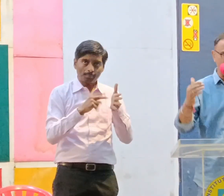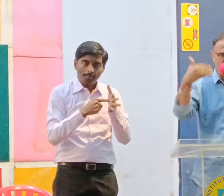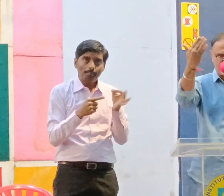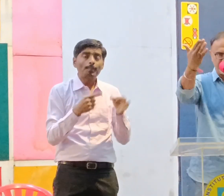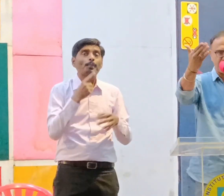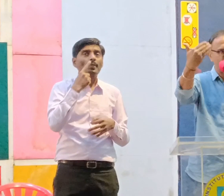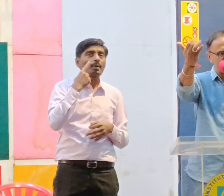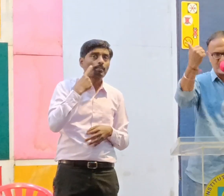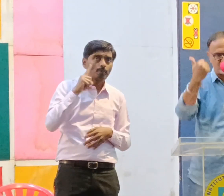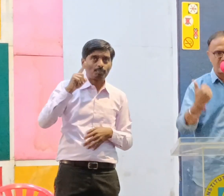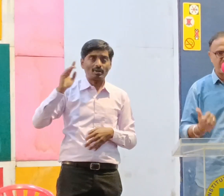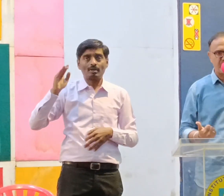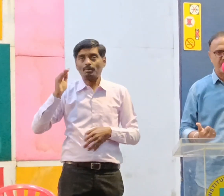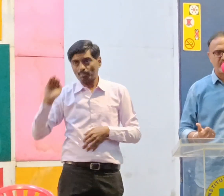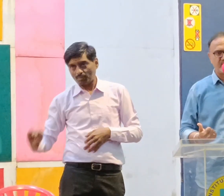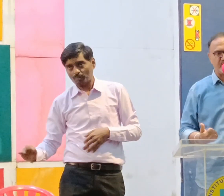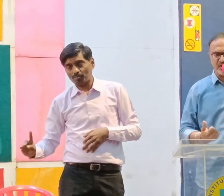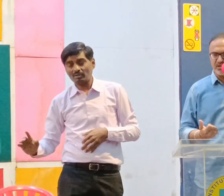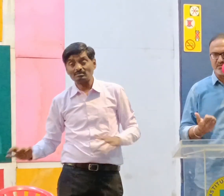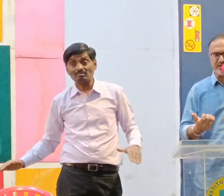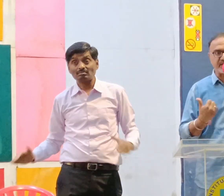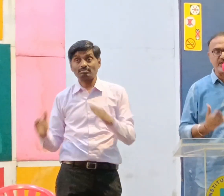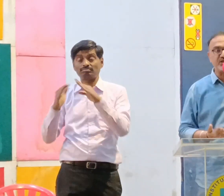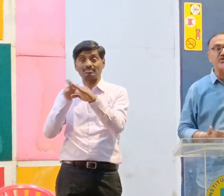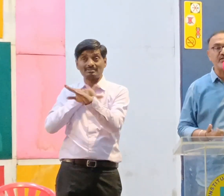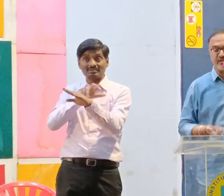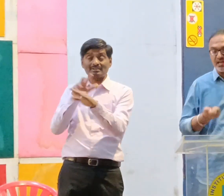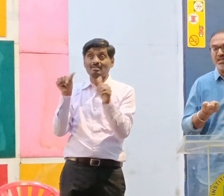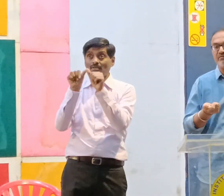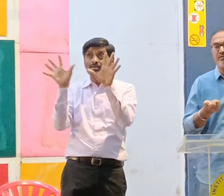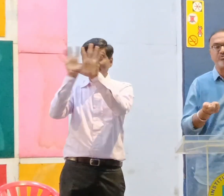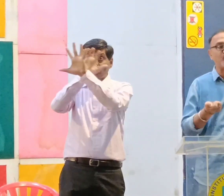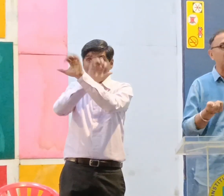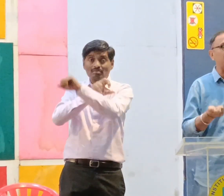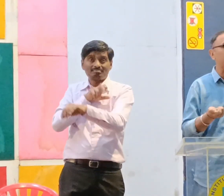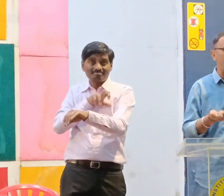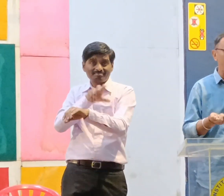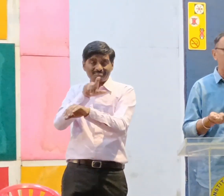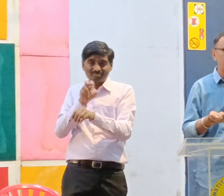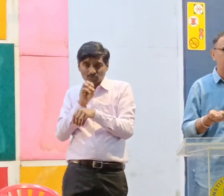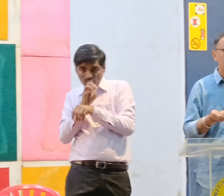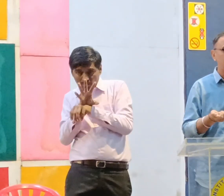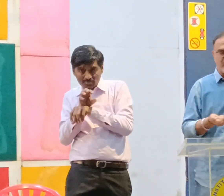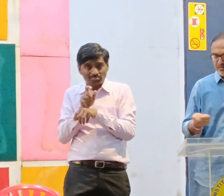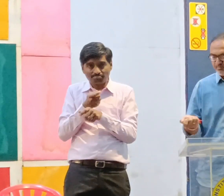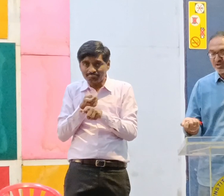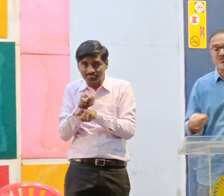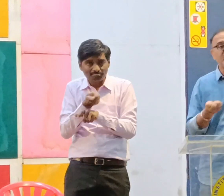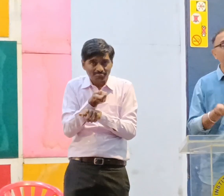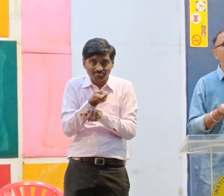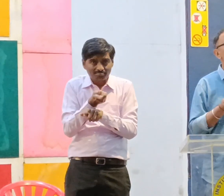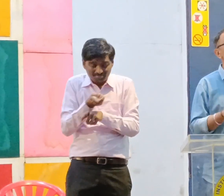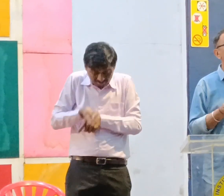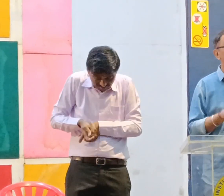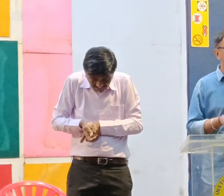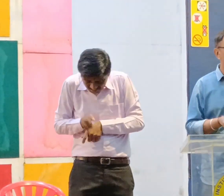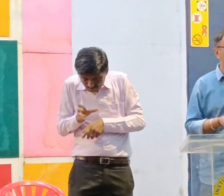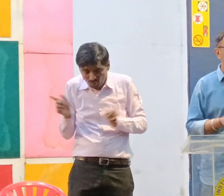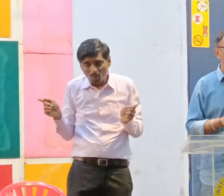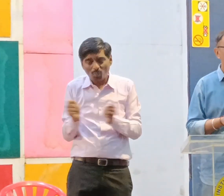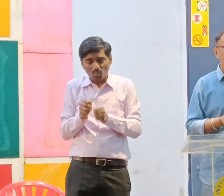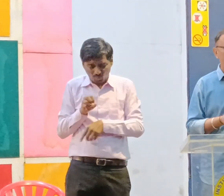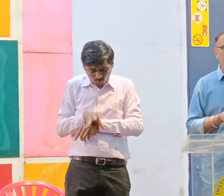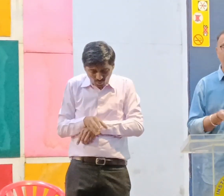હતા ડુંગરો વટીને એનું ગામ હતું એટલે દીકરાને ચિંતા હતી નાની એવી ટોર્ચ હાથમાં હવે આમ પગ સુધી માંડ અજવાળવું